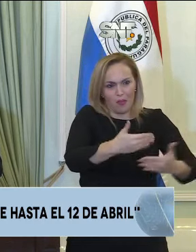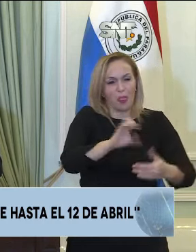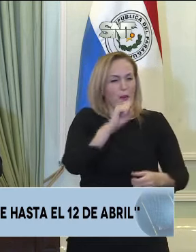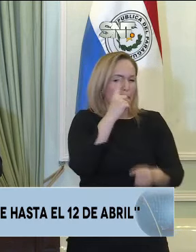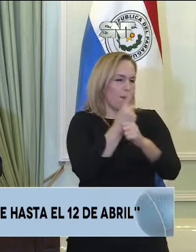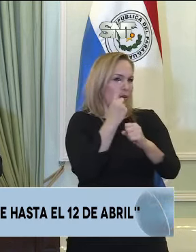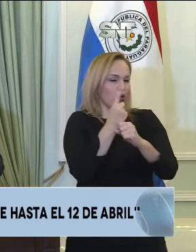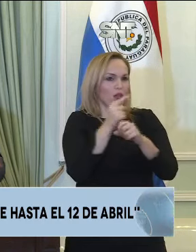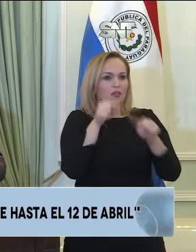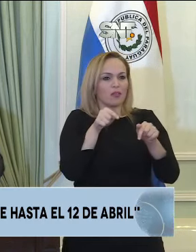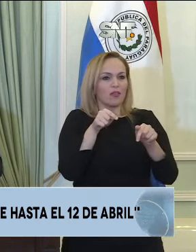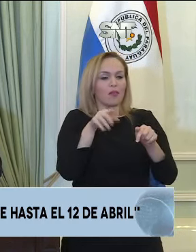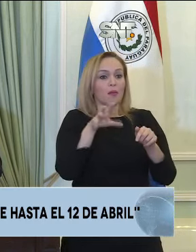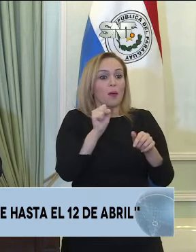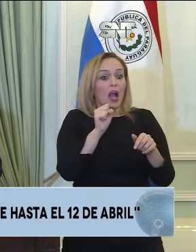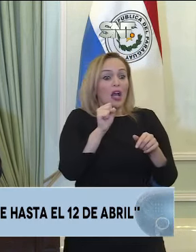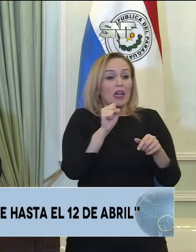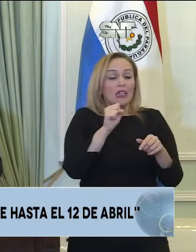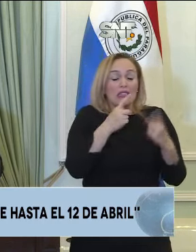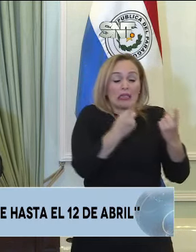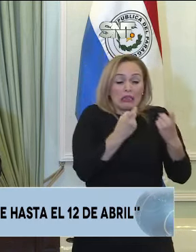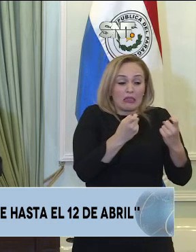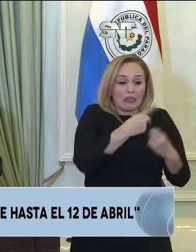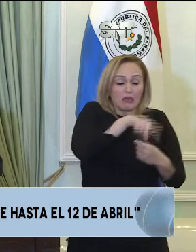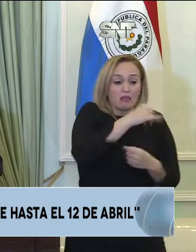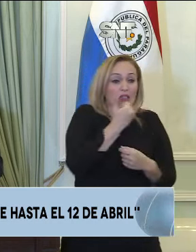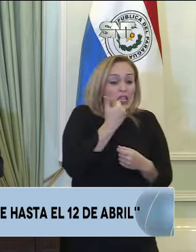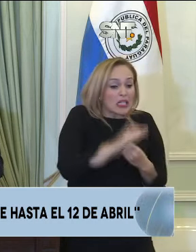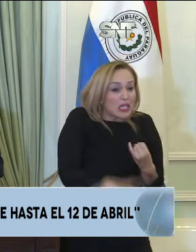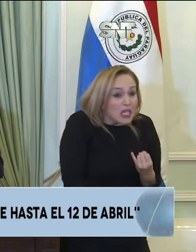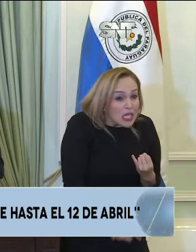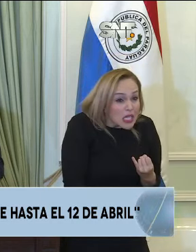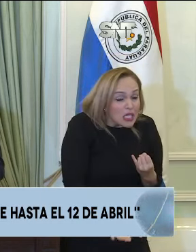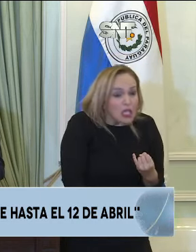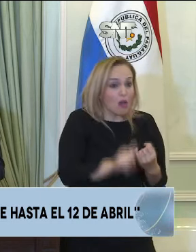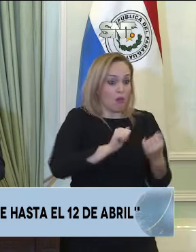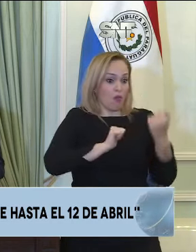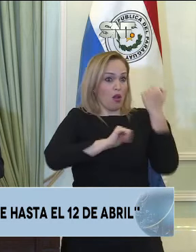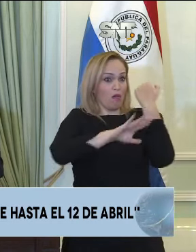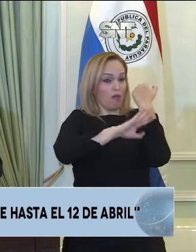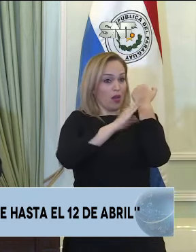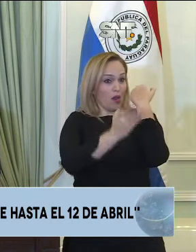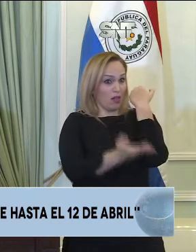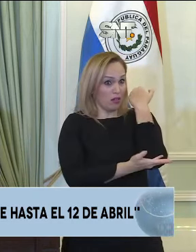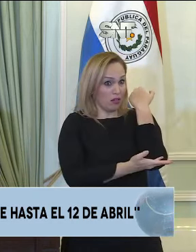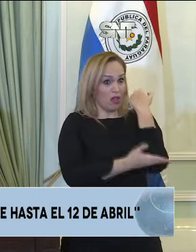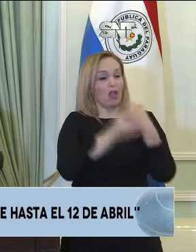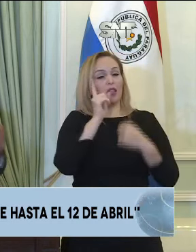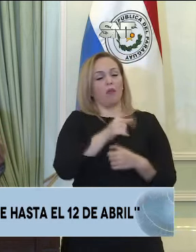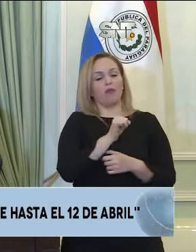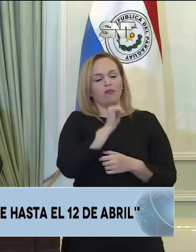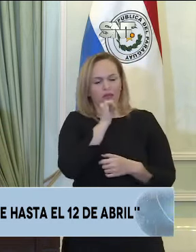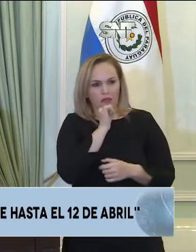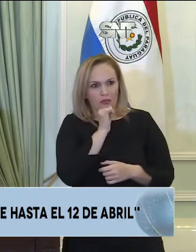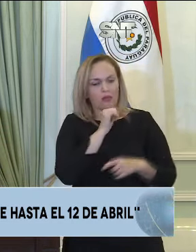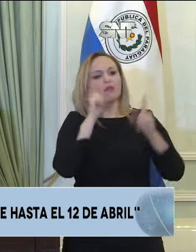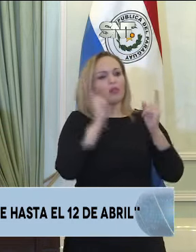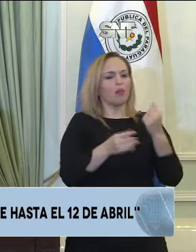priorizada aquella población más vulnerable. Estamos hablando de niños pequeños, mujeres embarazadas y personas mayores y